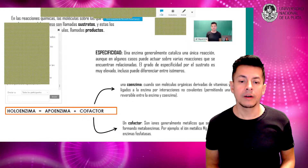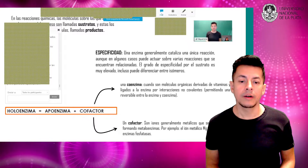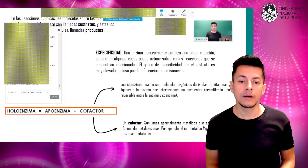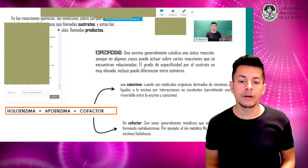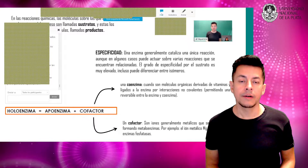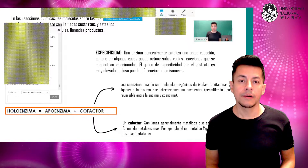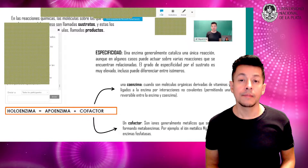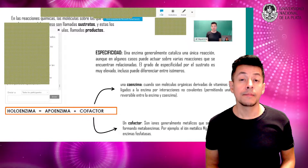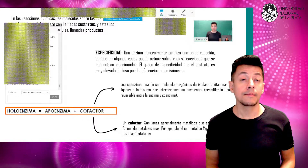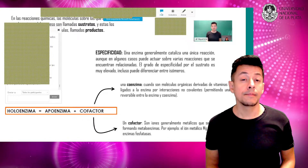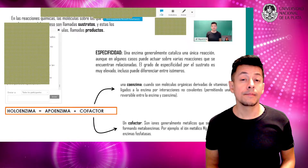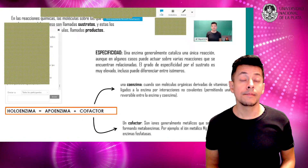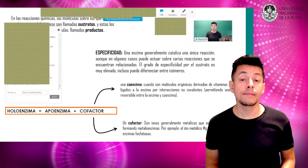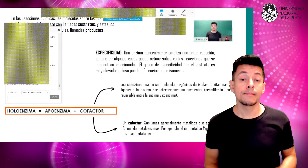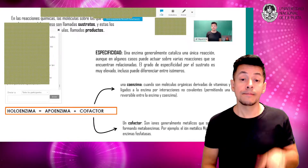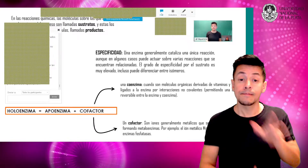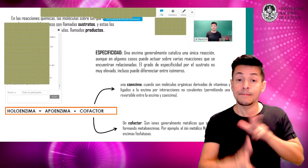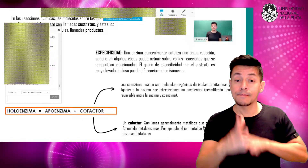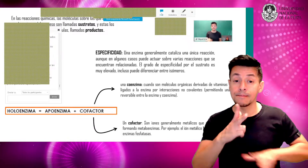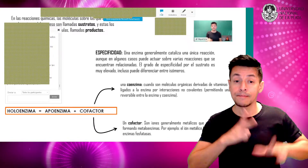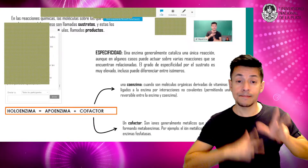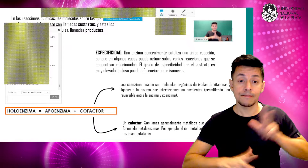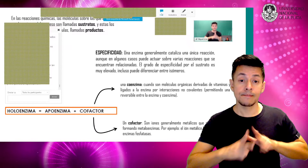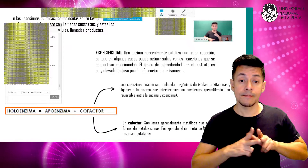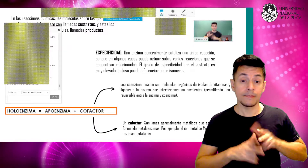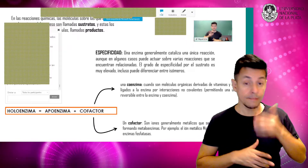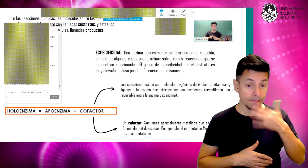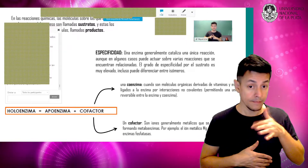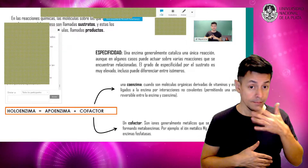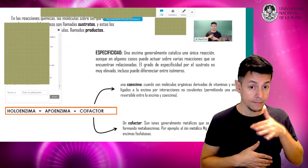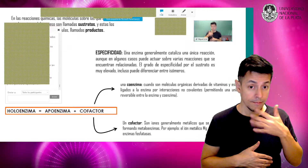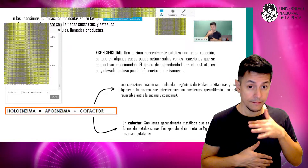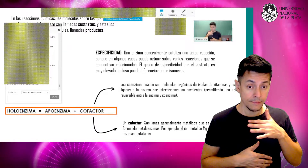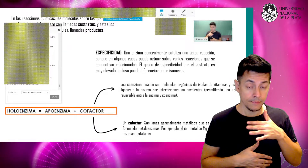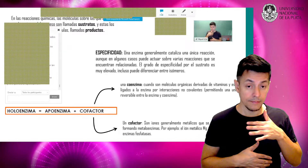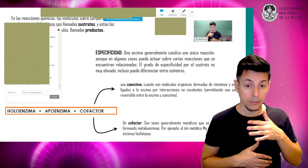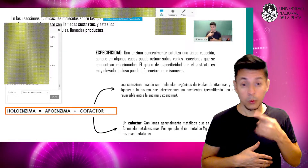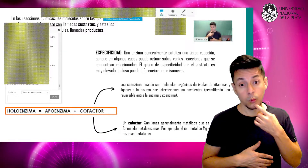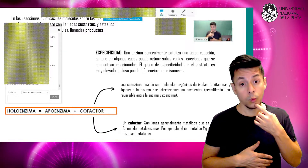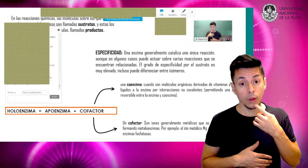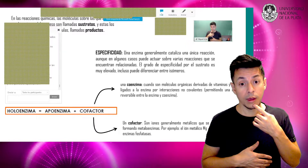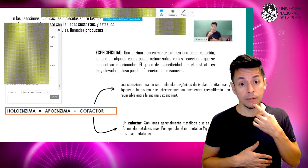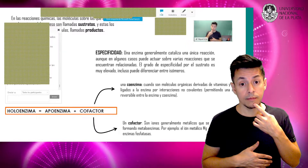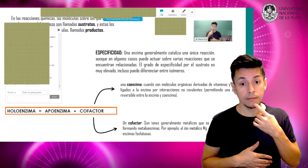Bien, Marisol y Micaela, creo que respondí sus preguntas. ¿Alguna pregunta más?